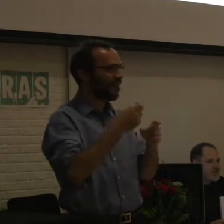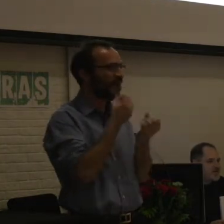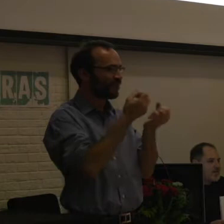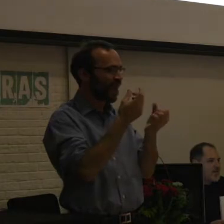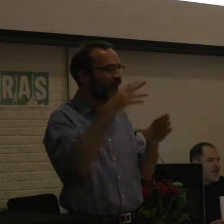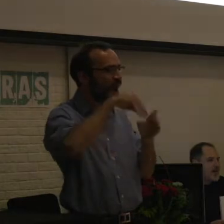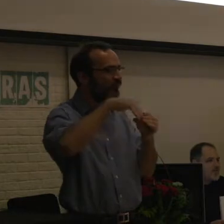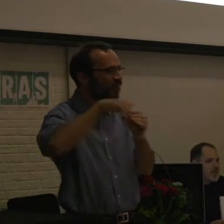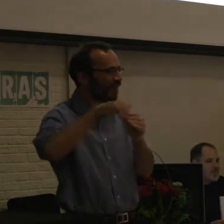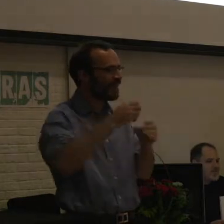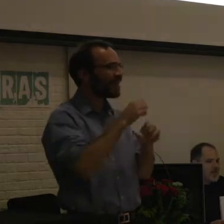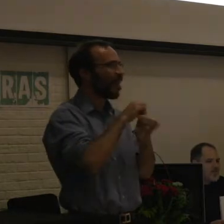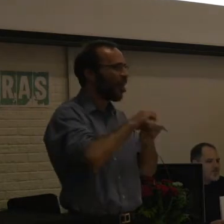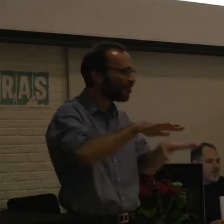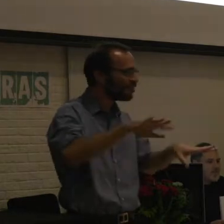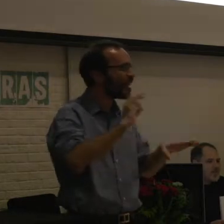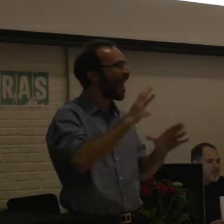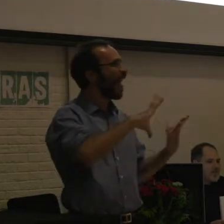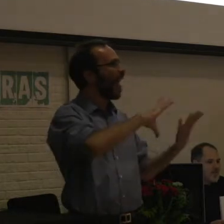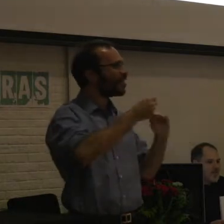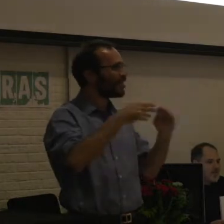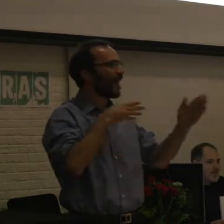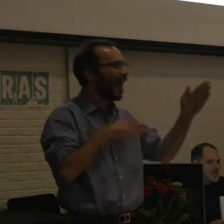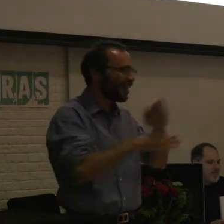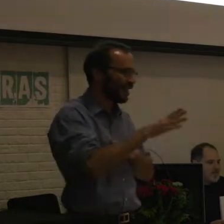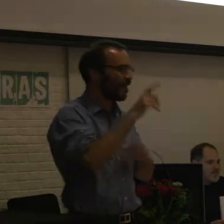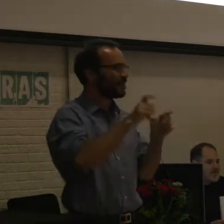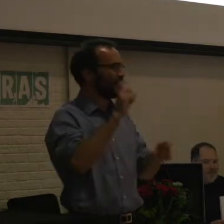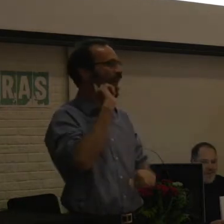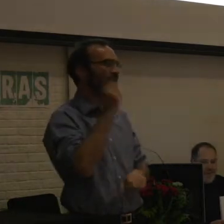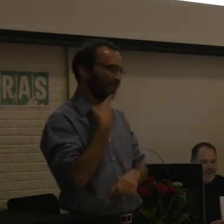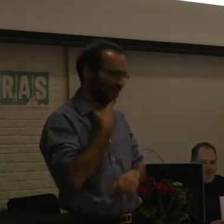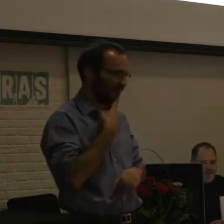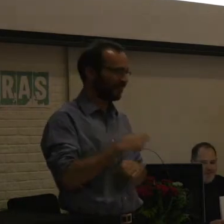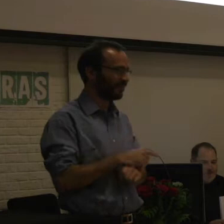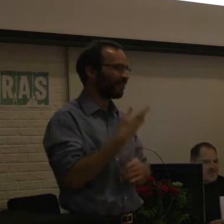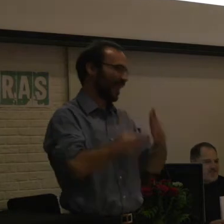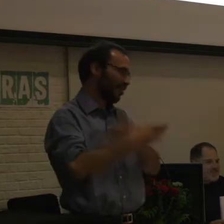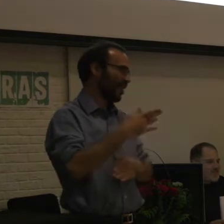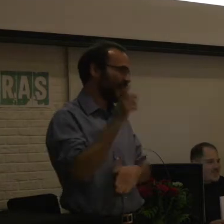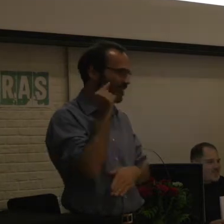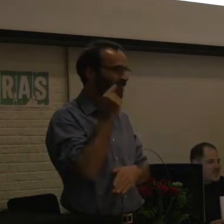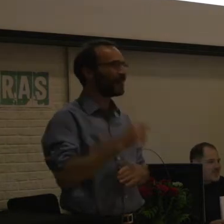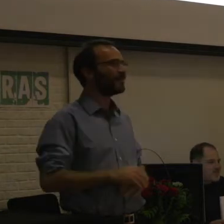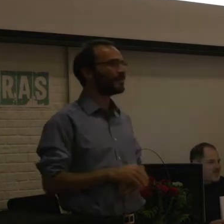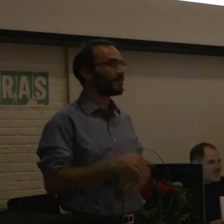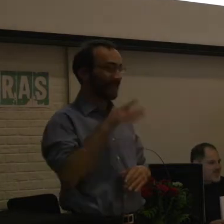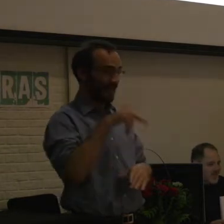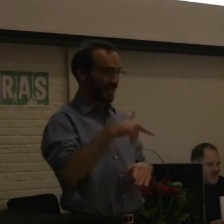posibles adaptados para personas con discapacidad auditiva. Así que, bueno, hechas estas presentaciones,